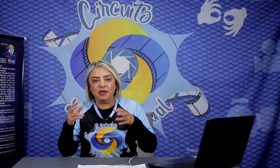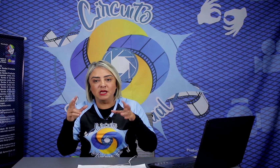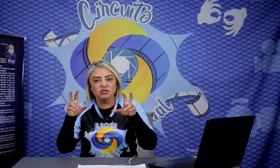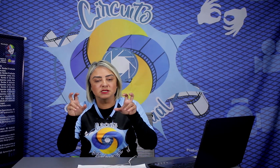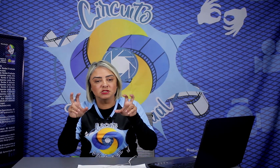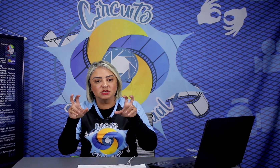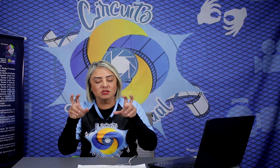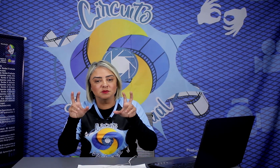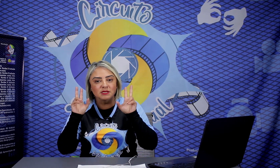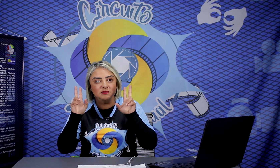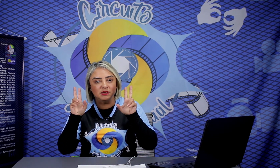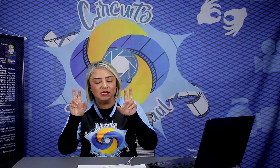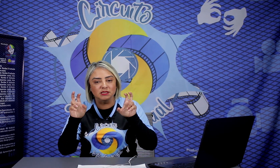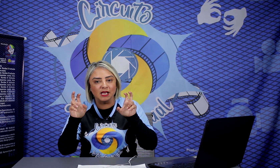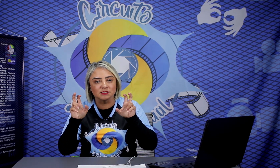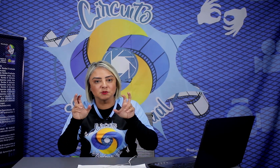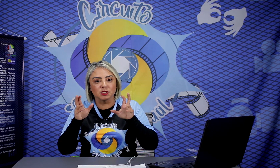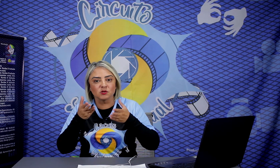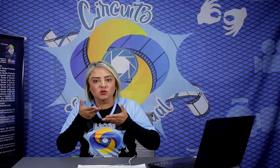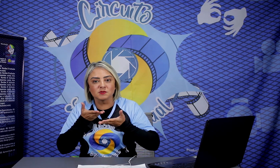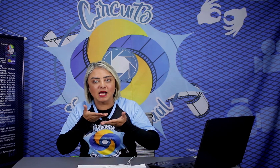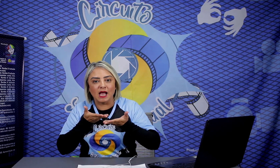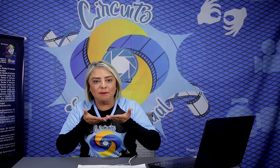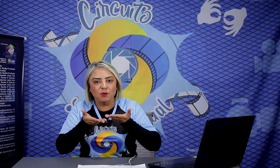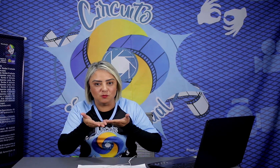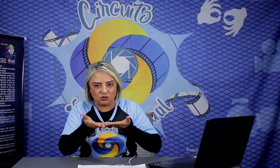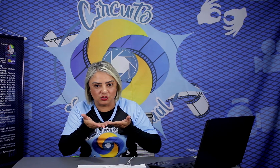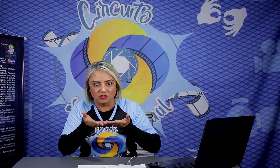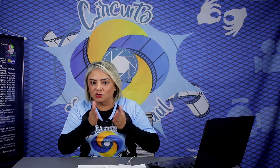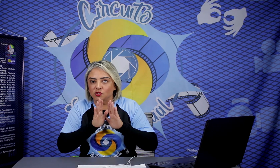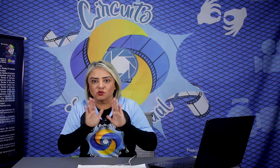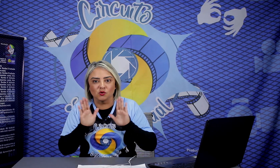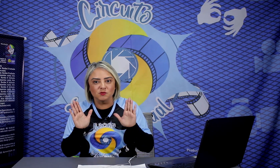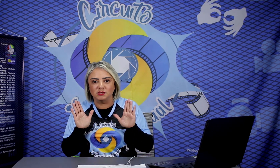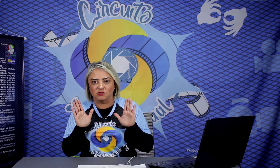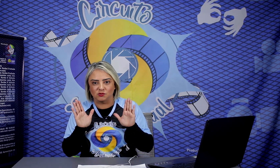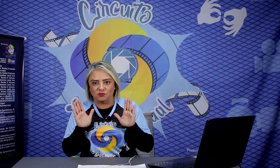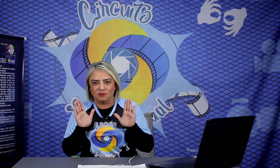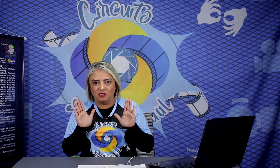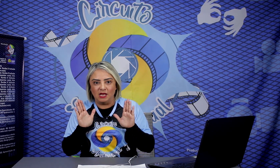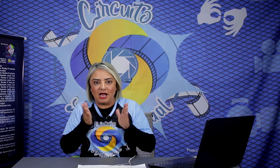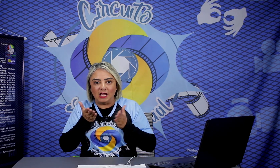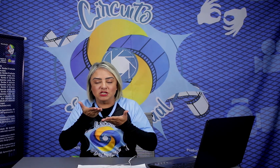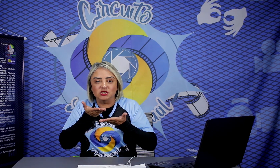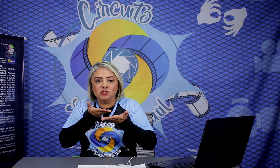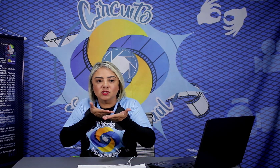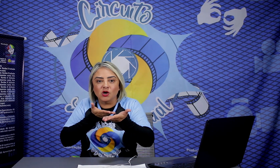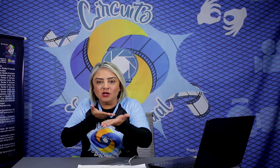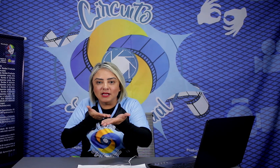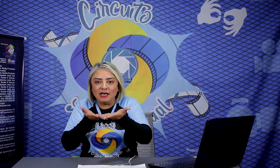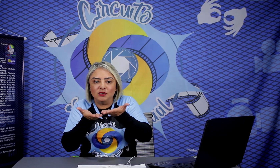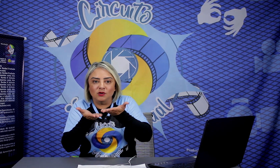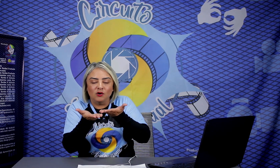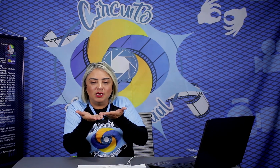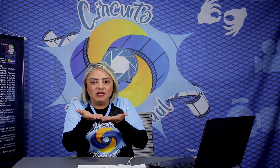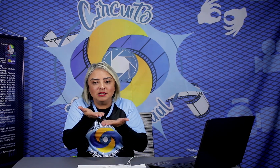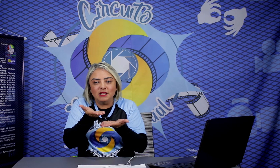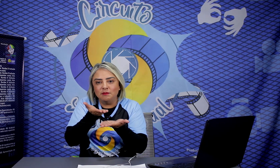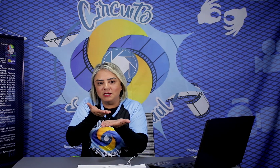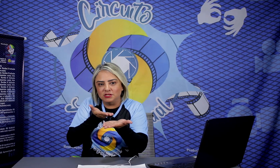depende em sentido, entre aspas, porque nós somos a ponte, nós só somos isso. A gente só está ali, ó,